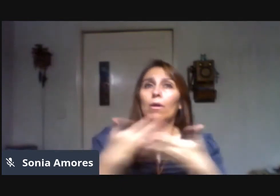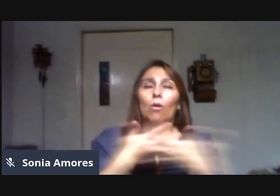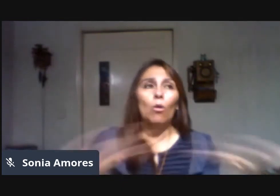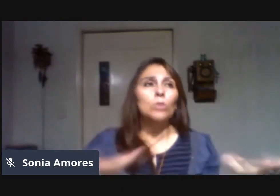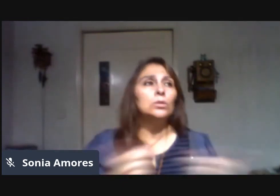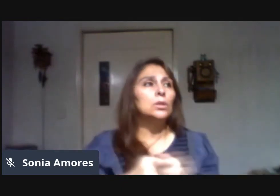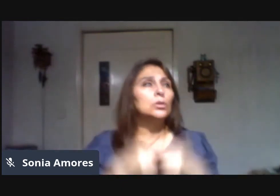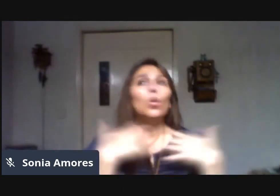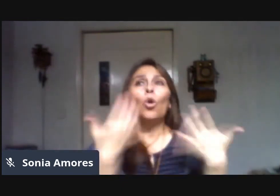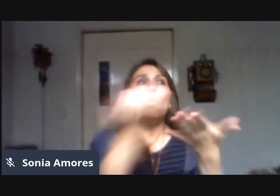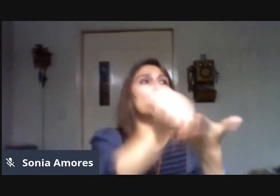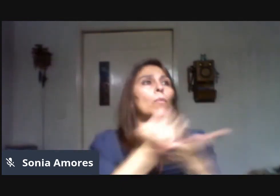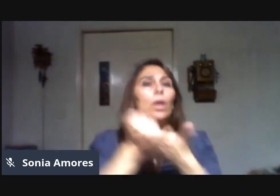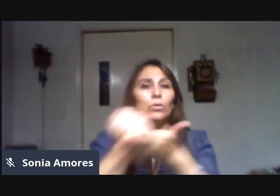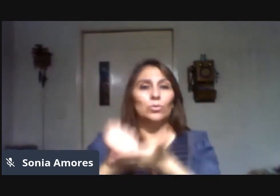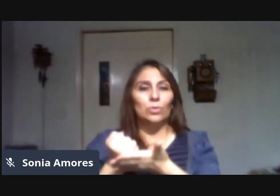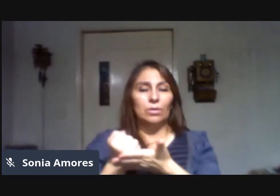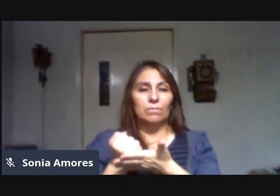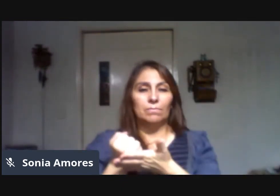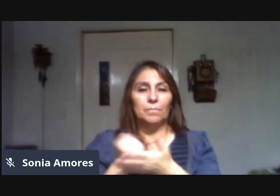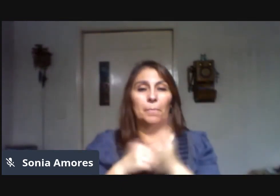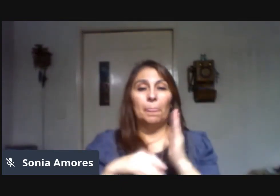solidaridades, y la clase media,